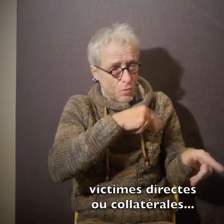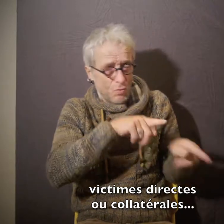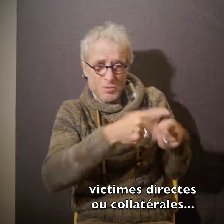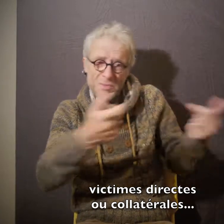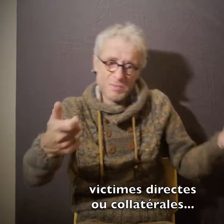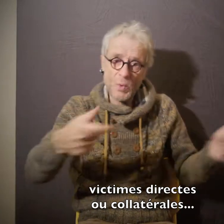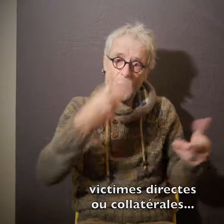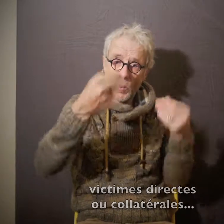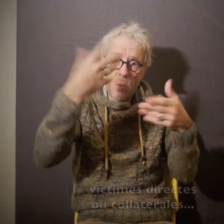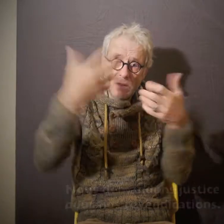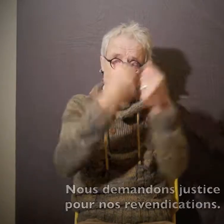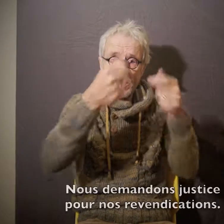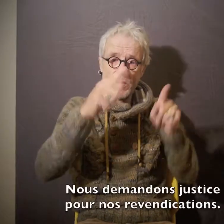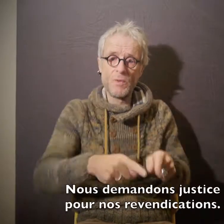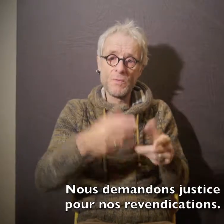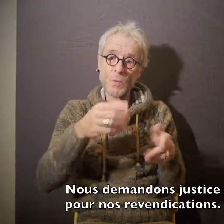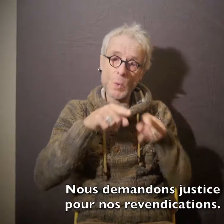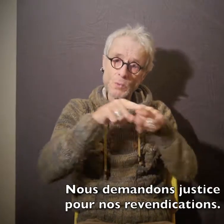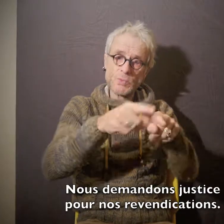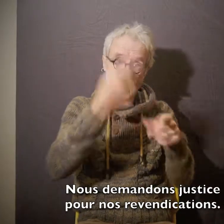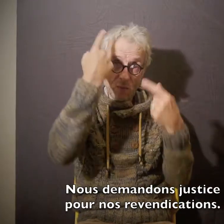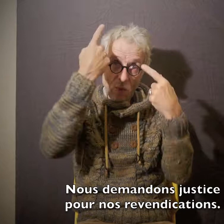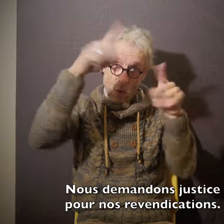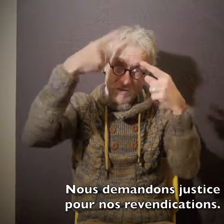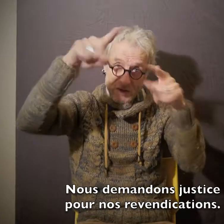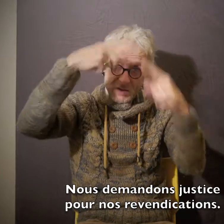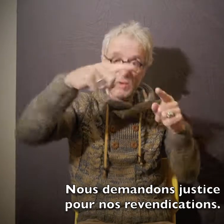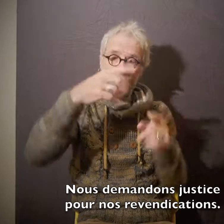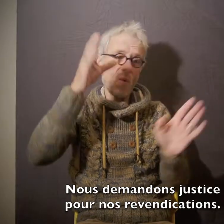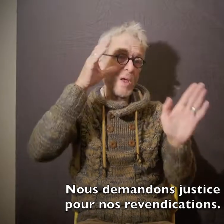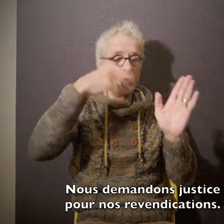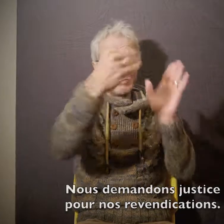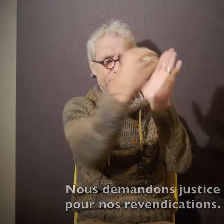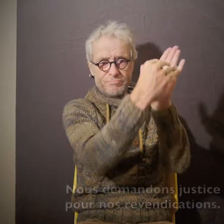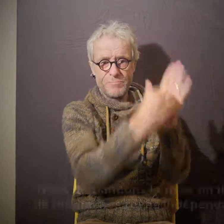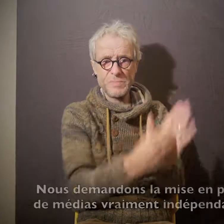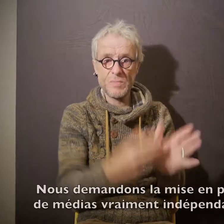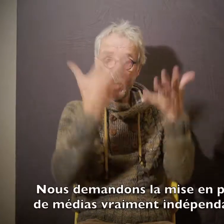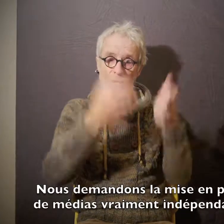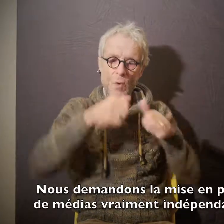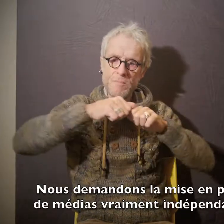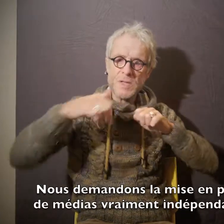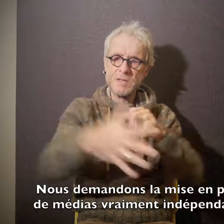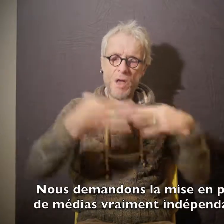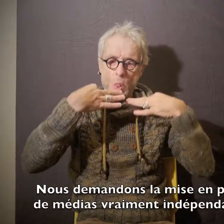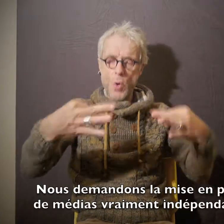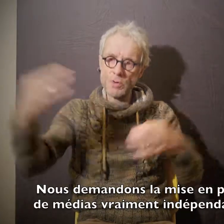Nous demandons justice pour nos revendications. Nous demandons la mise en place de médias